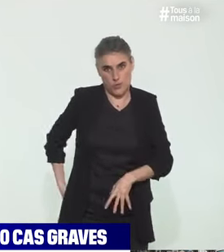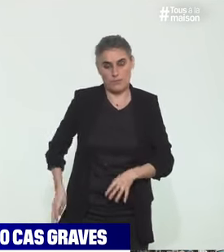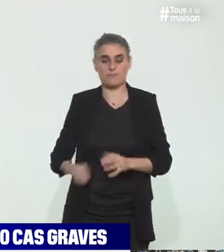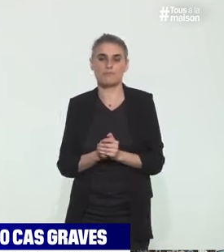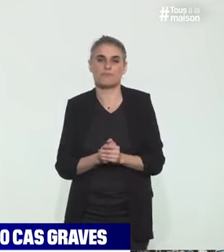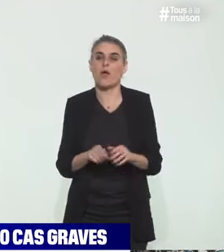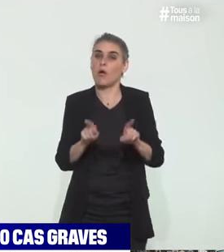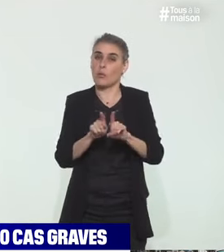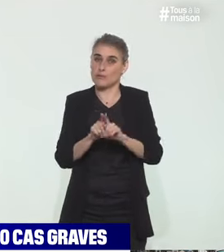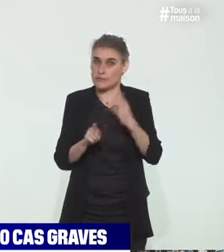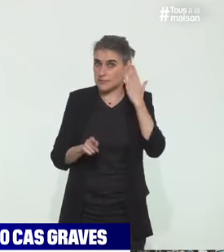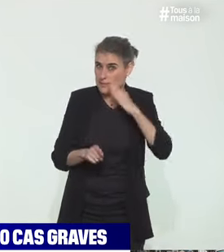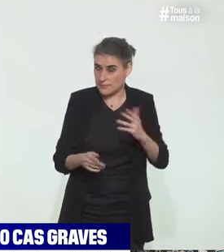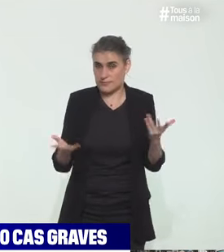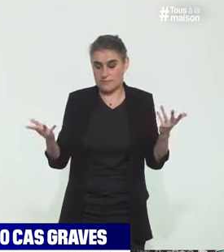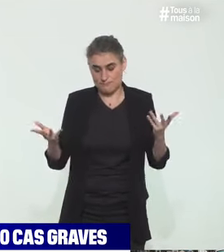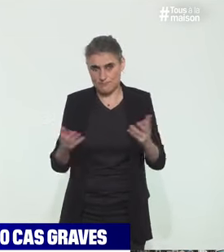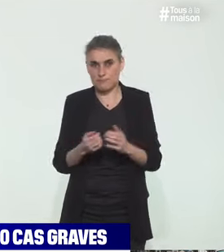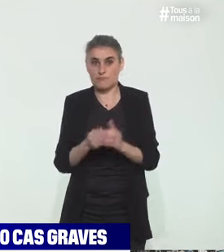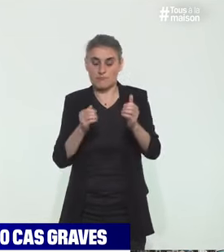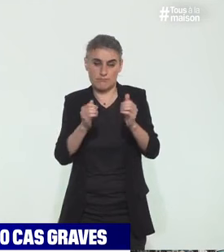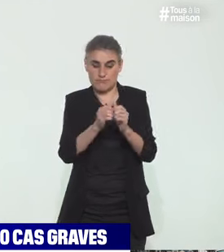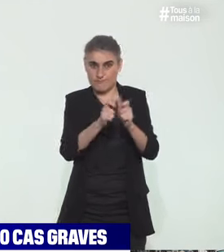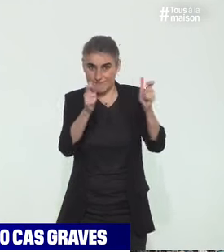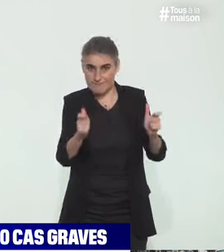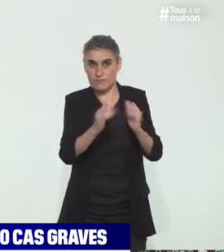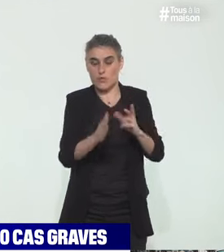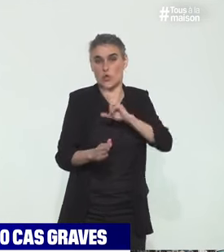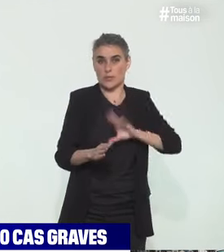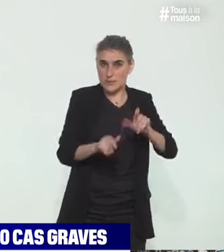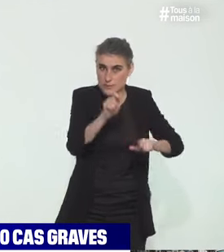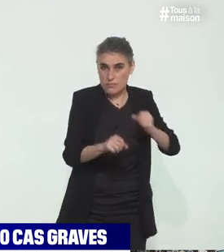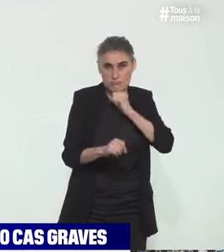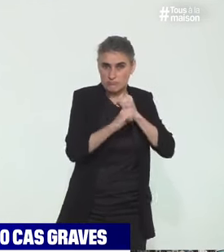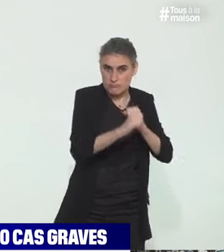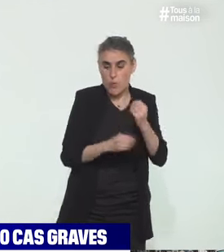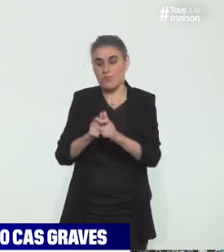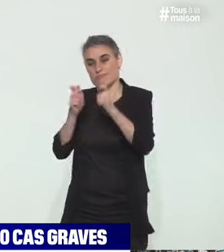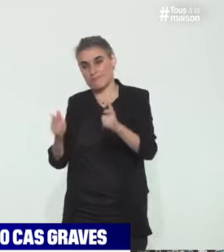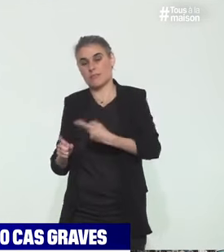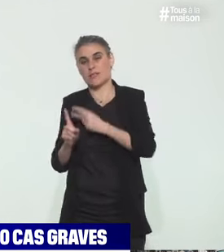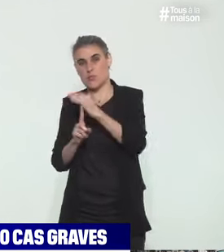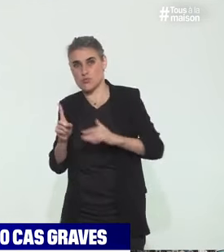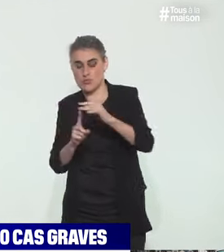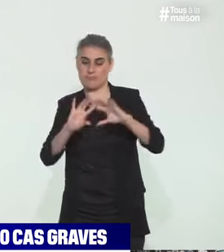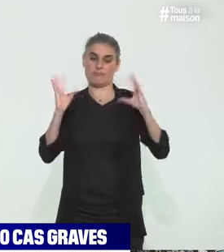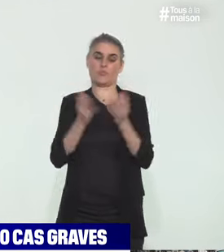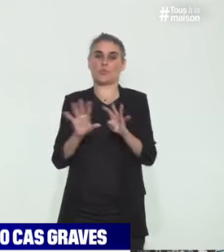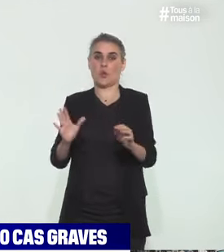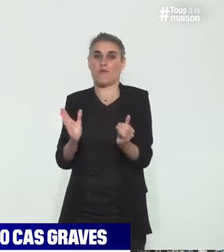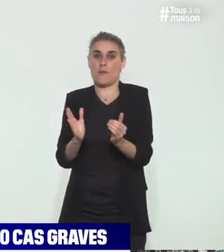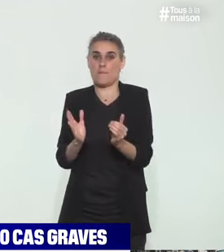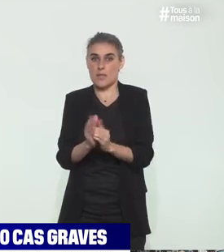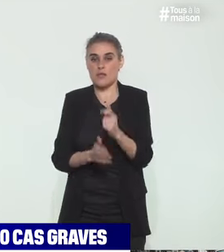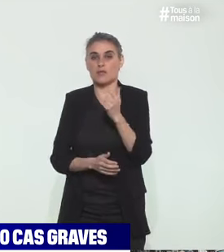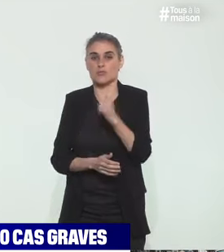vous savez que nous observons aussi la mortalité en EHPAD et au sein des établissements médico-sociaux. Et nous déplorons 9